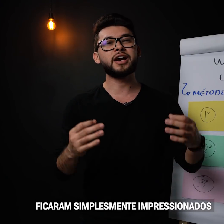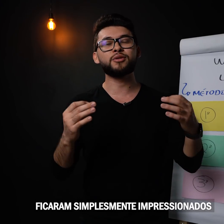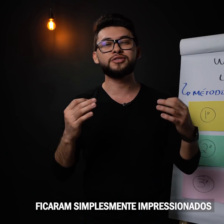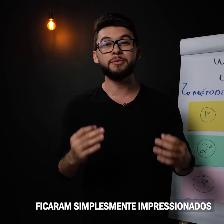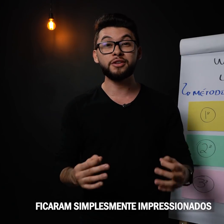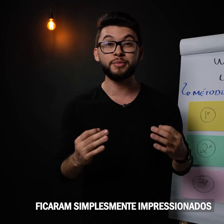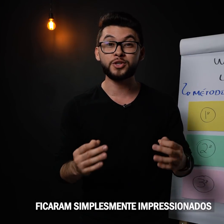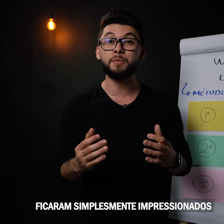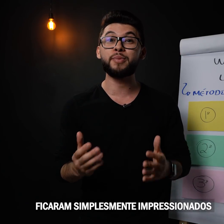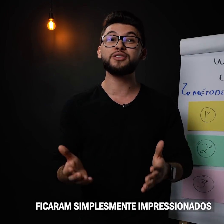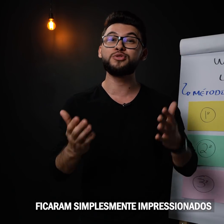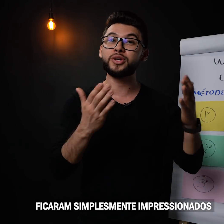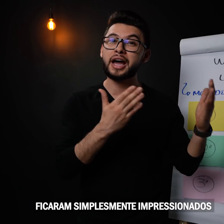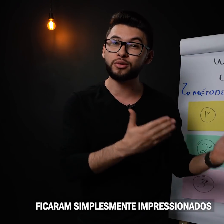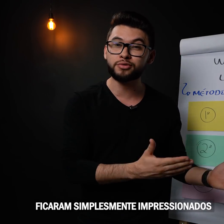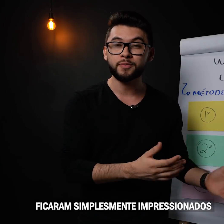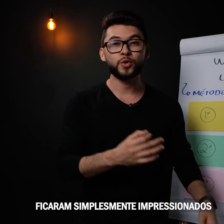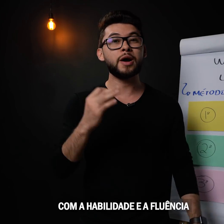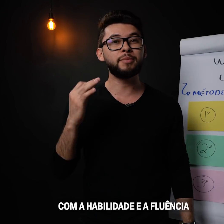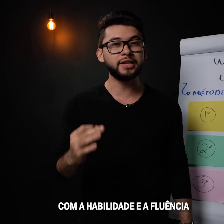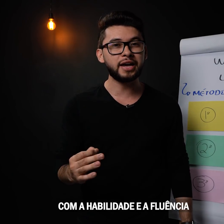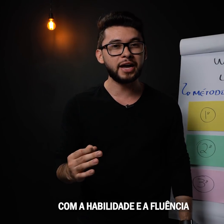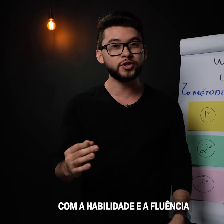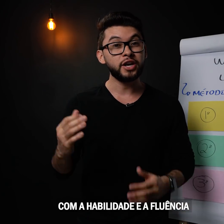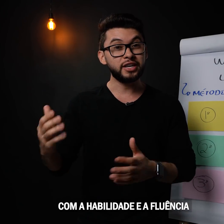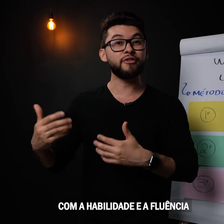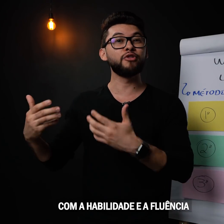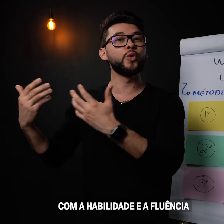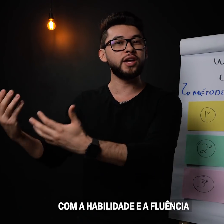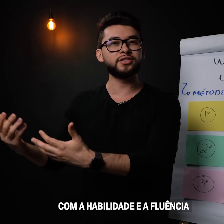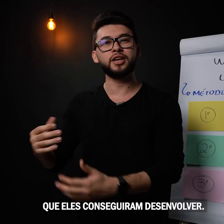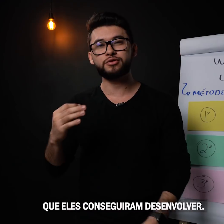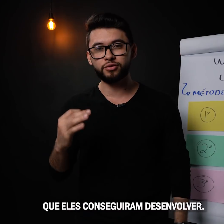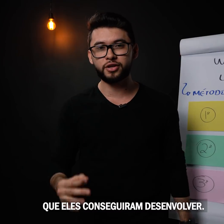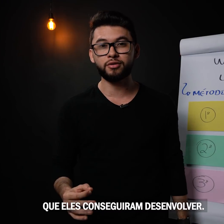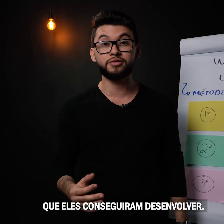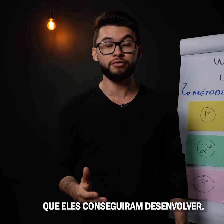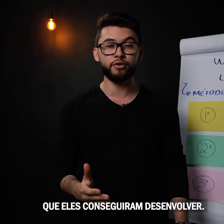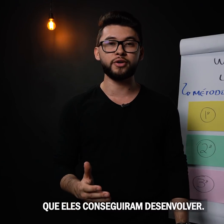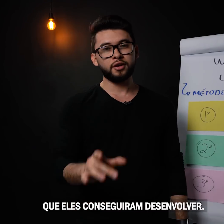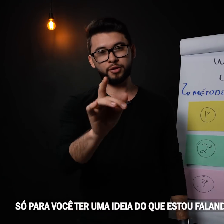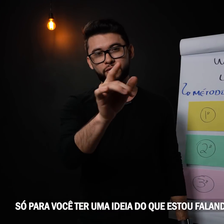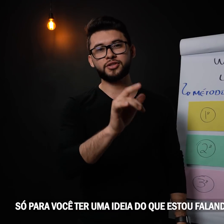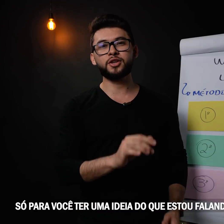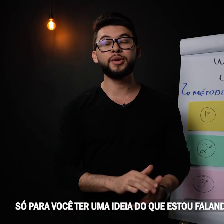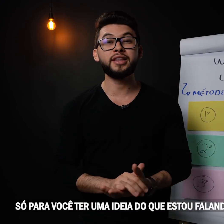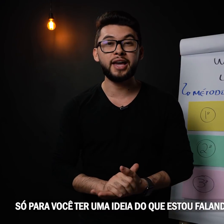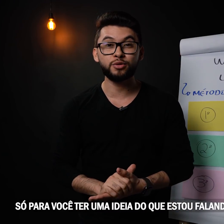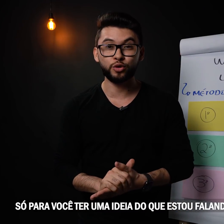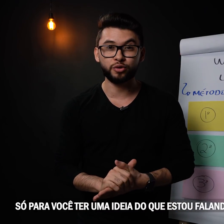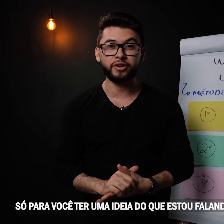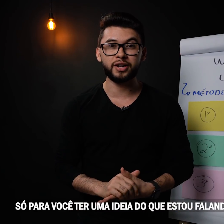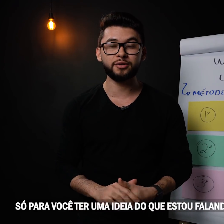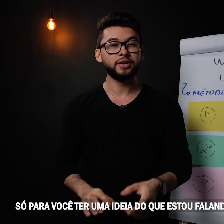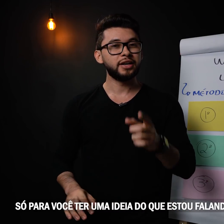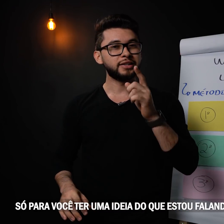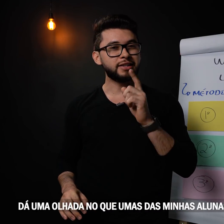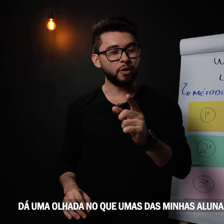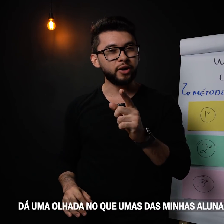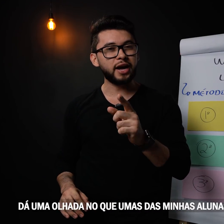ficaram simplesmente impressionados com a habilidade e a fluência que eles conseguiram desenvolver. Só para você ter uma ideia do que eu estou falando, dá uma